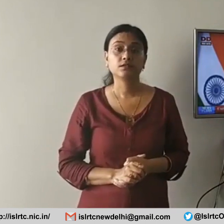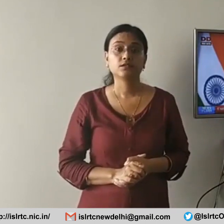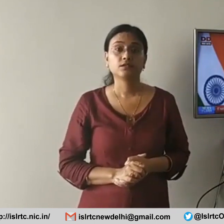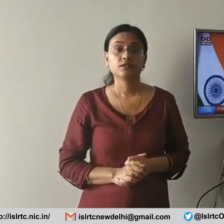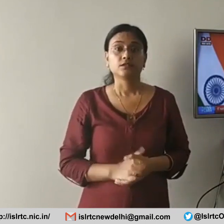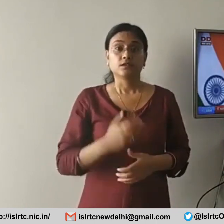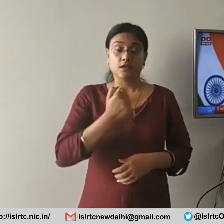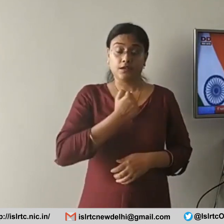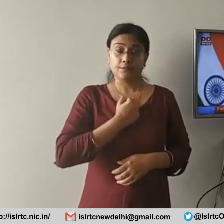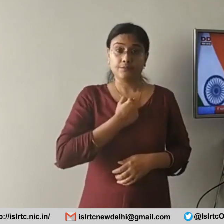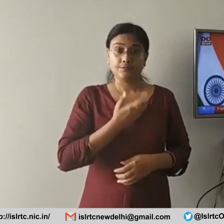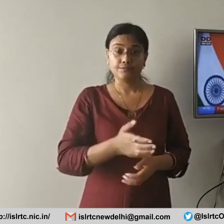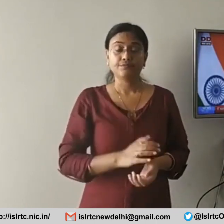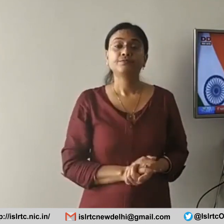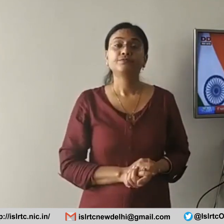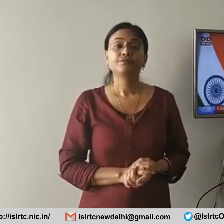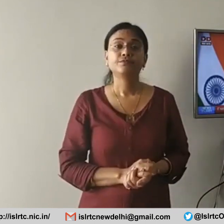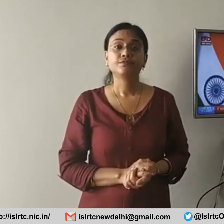हमारे लिए